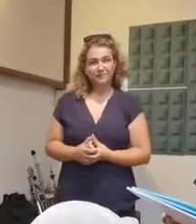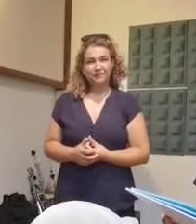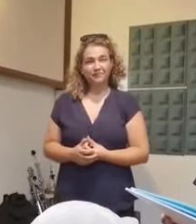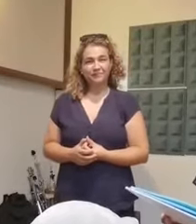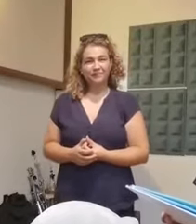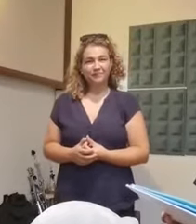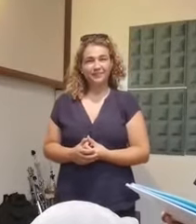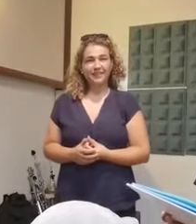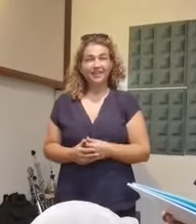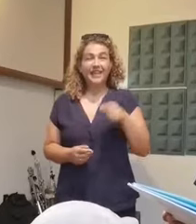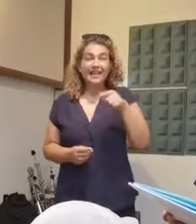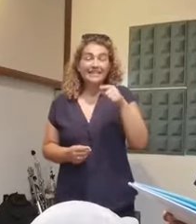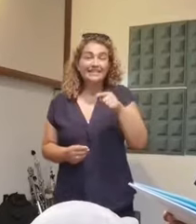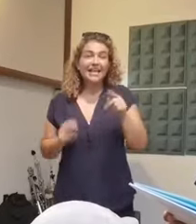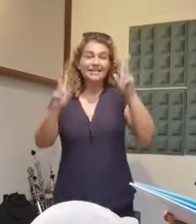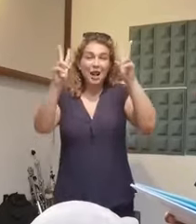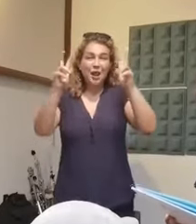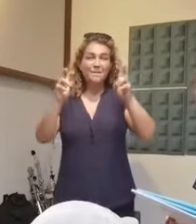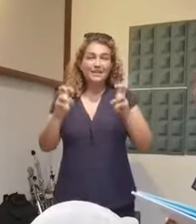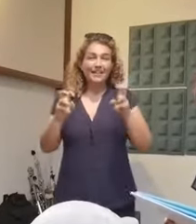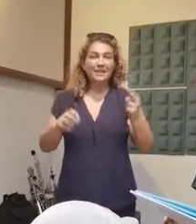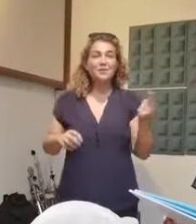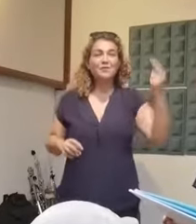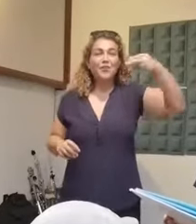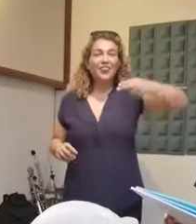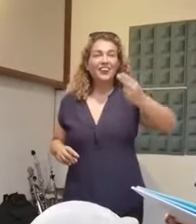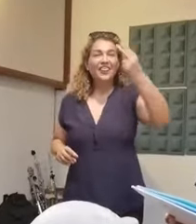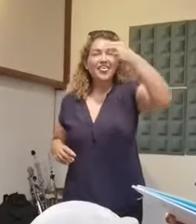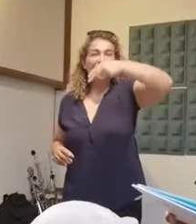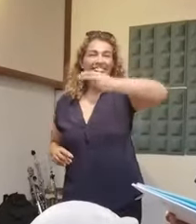Este es el principio de la historia de Delfín.